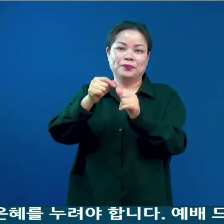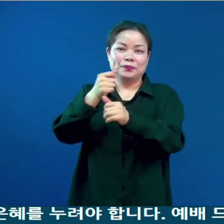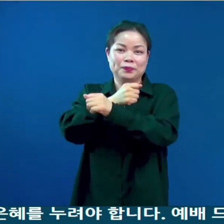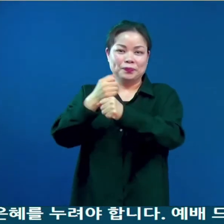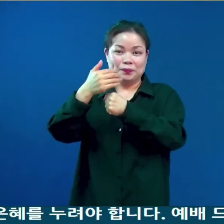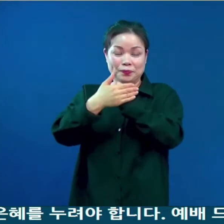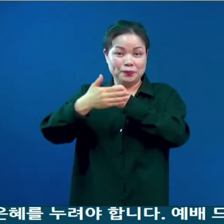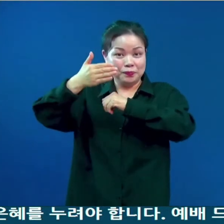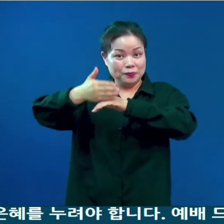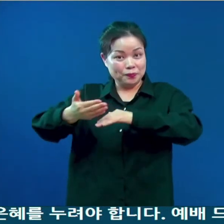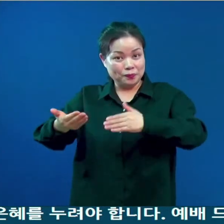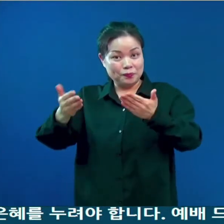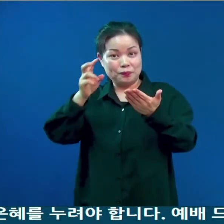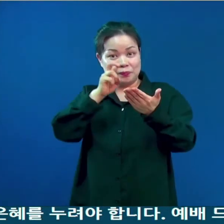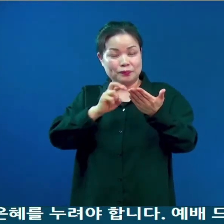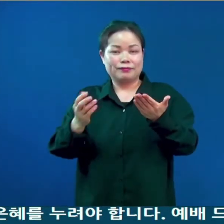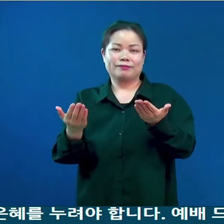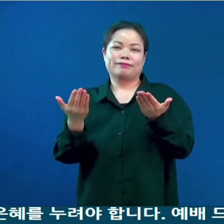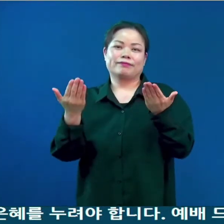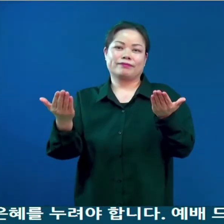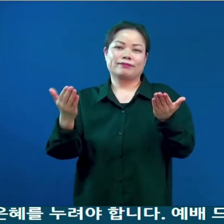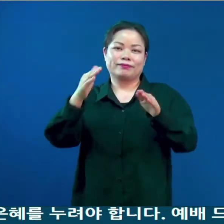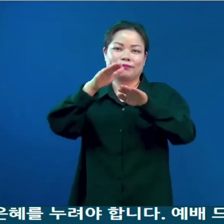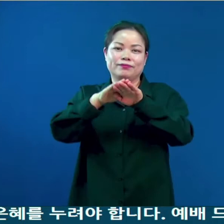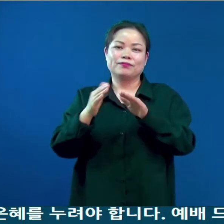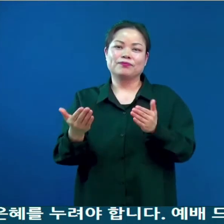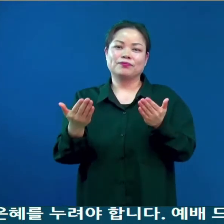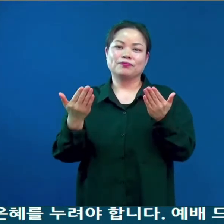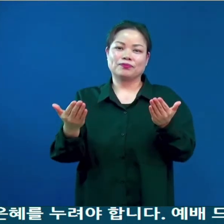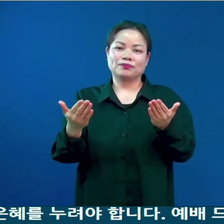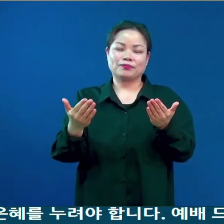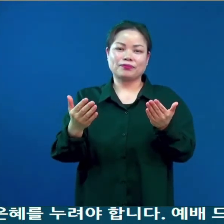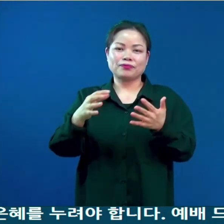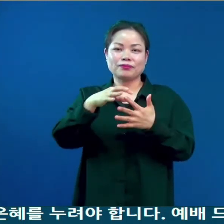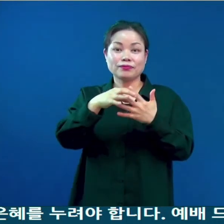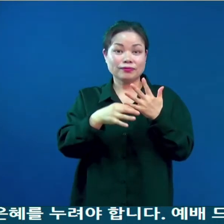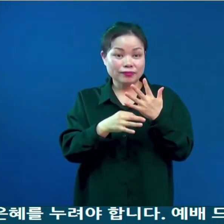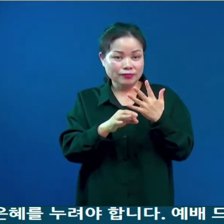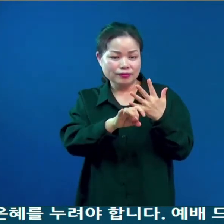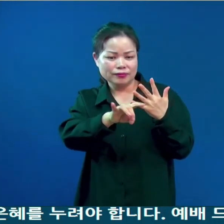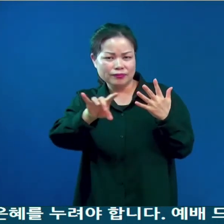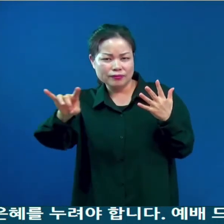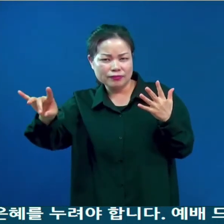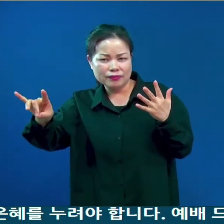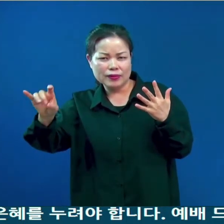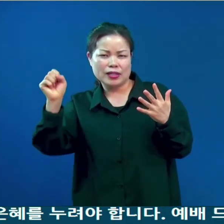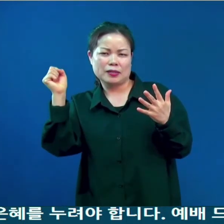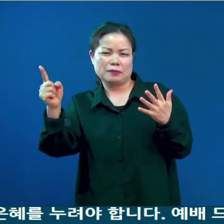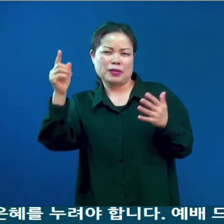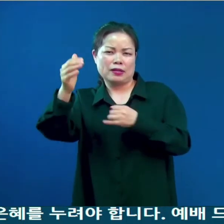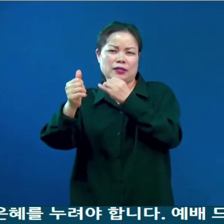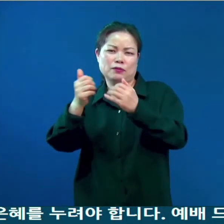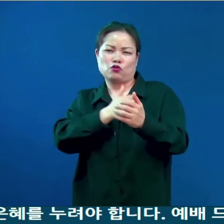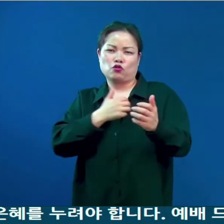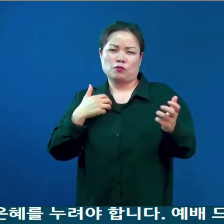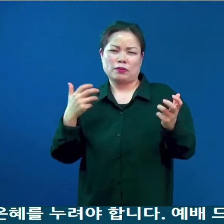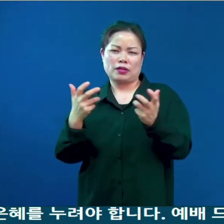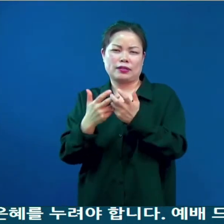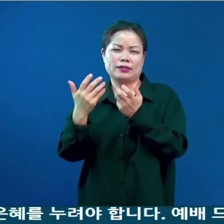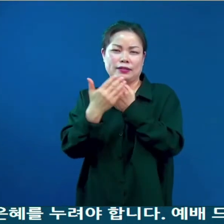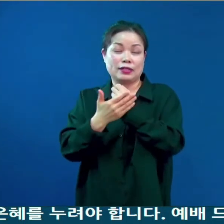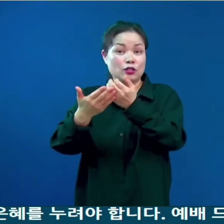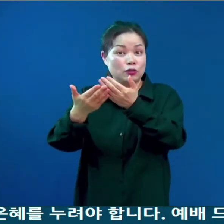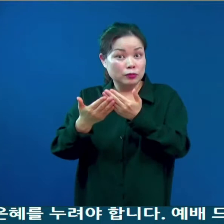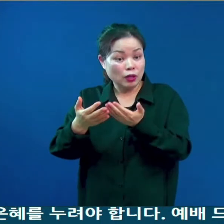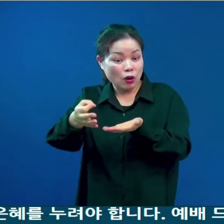은혜에 감사하여 찬양이 넘치고요. 예배에 드려지는 그 순서 때마다 이미 벌써 하나님이 충만한 은혜를